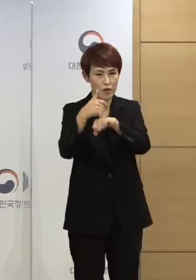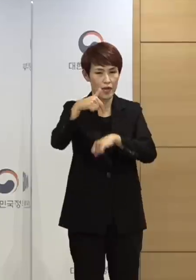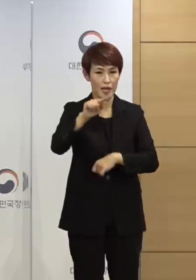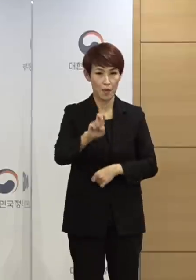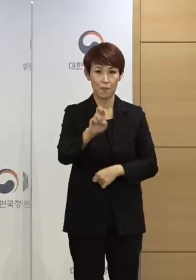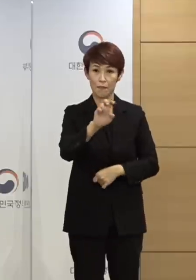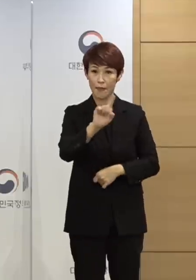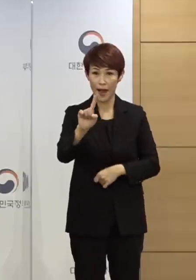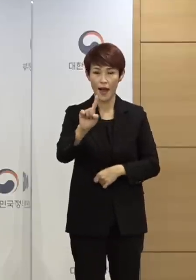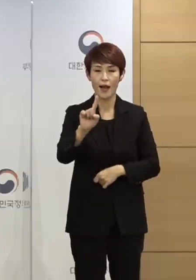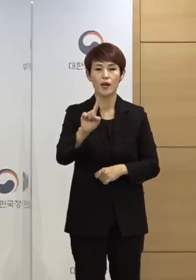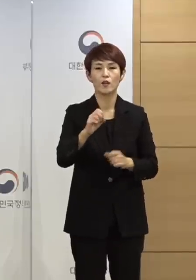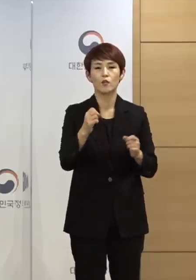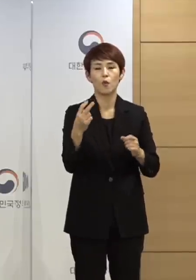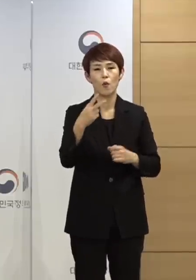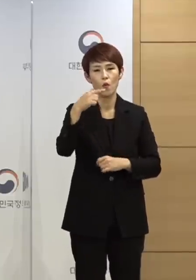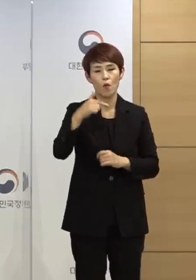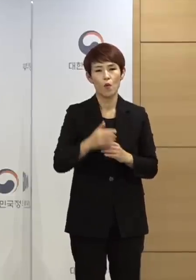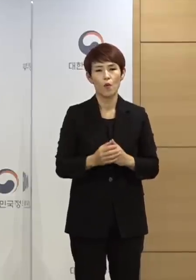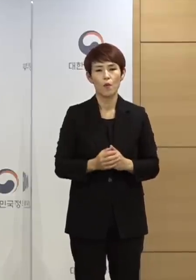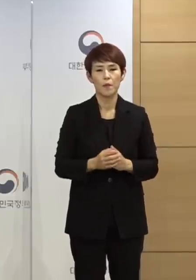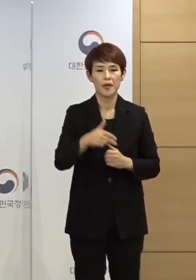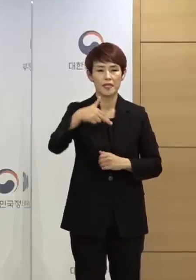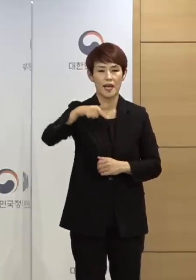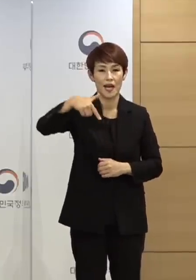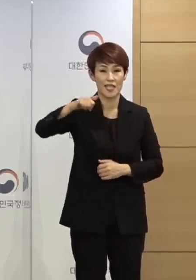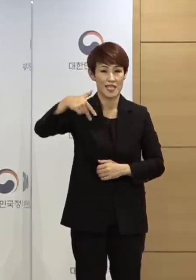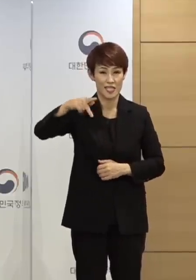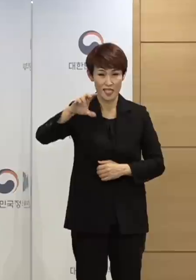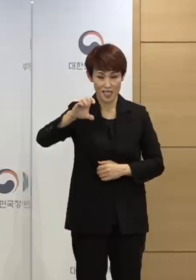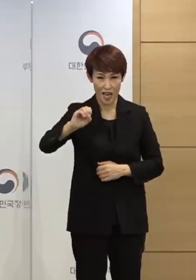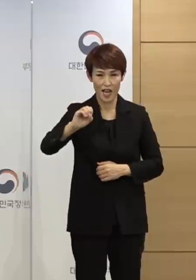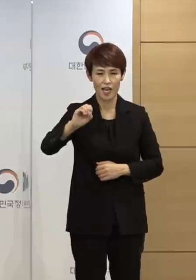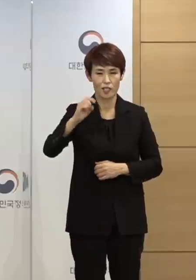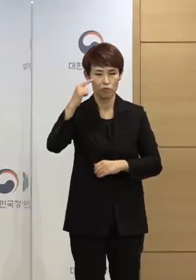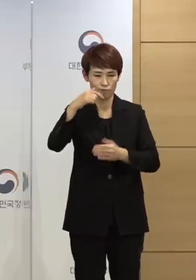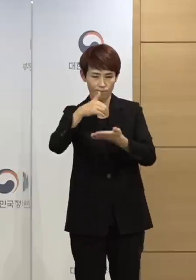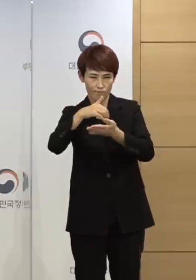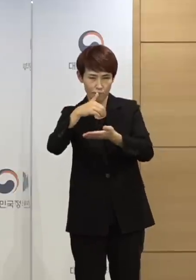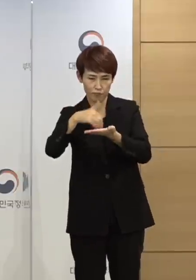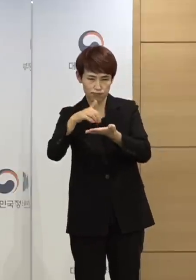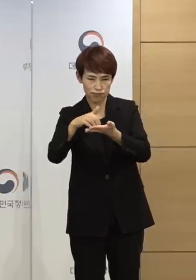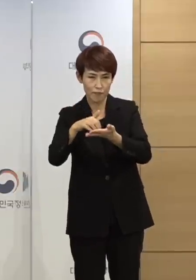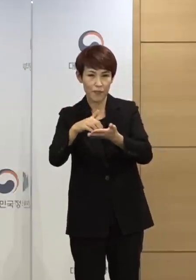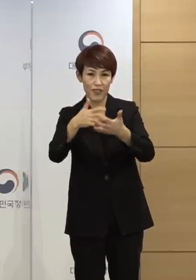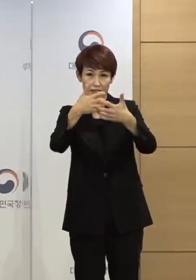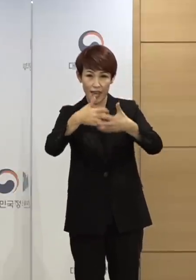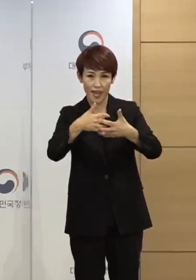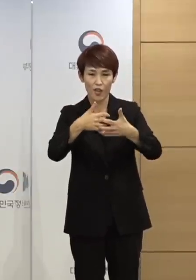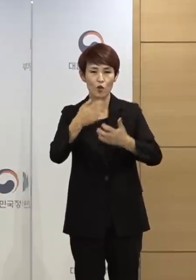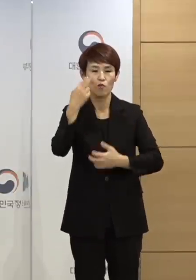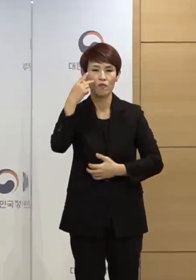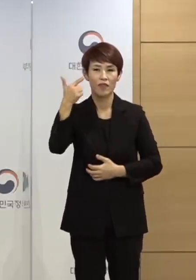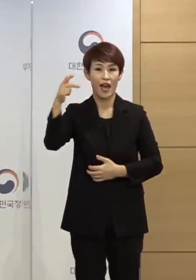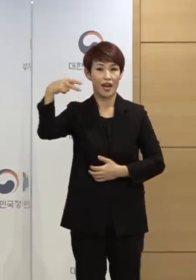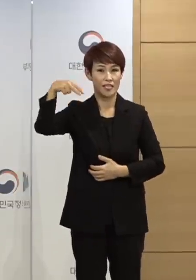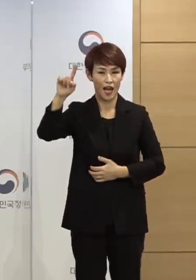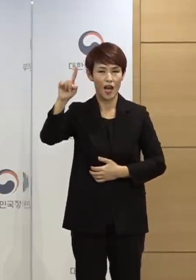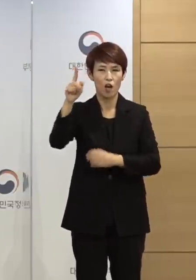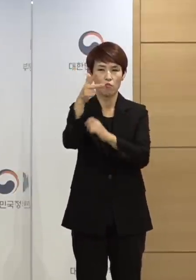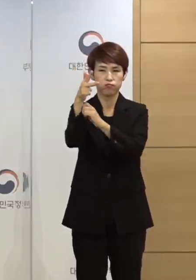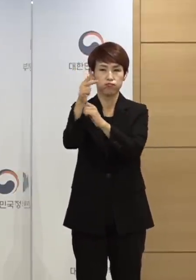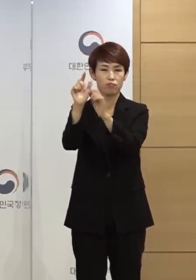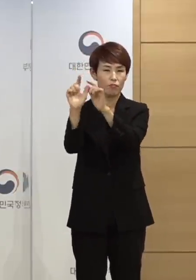분광기, 경희대학교의 자기장 측정기, 그리고 미 항공우주국 나사의 연구음영 지역 촬영